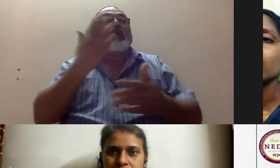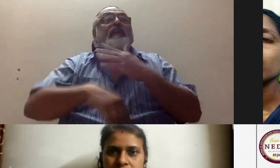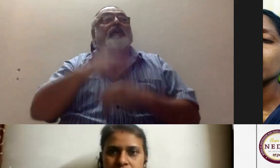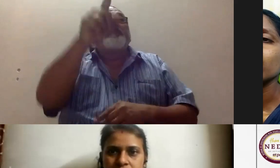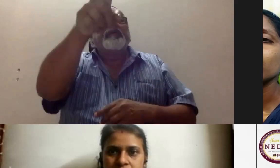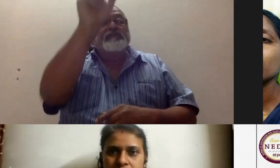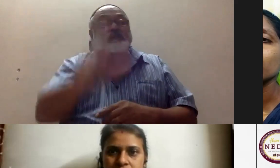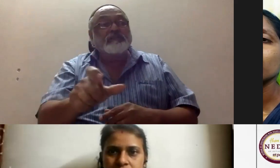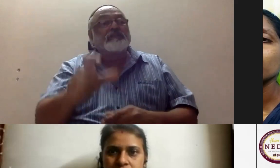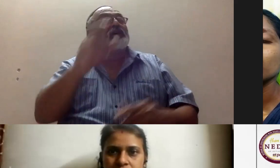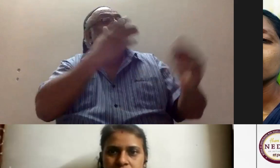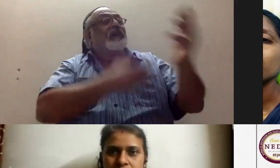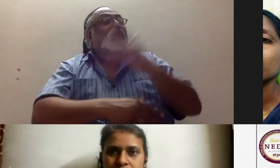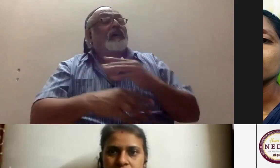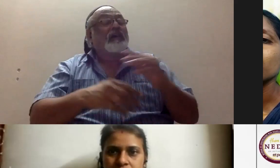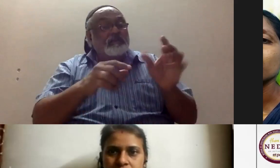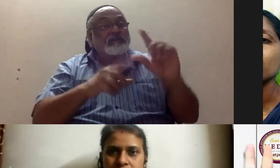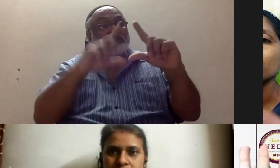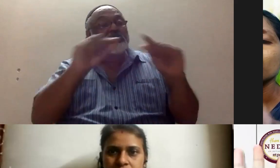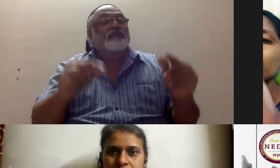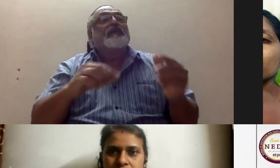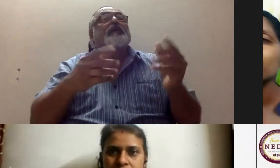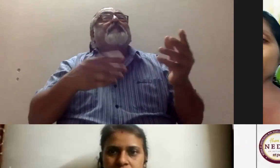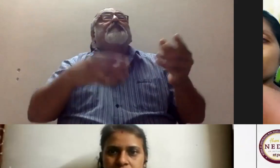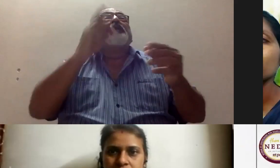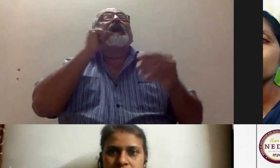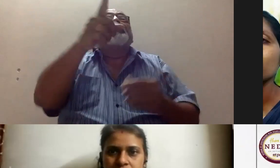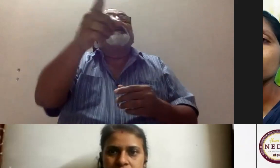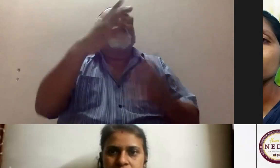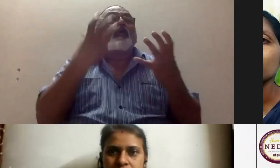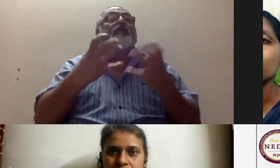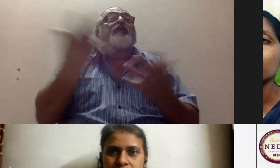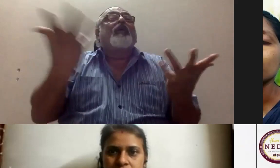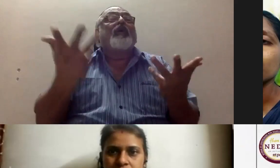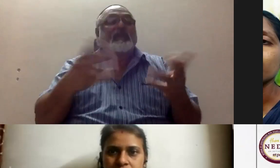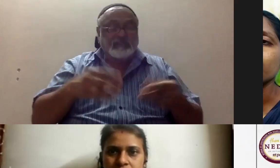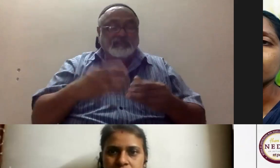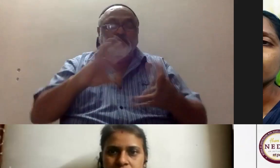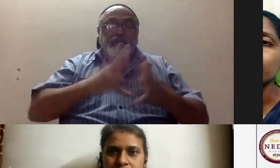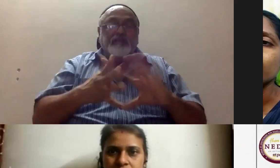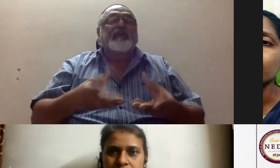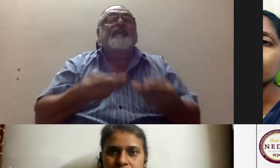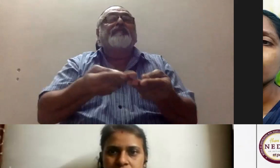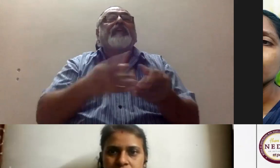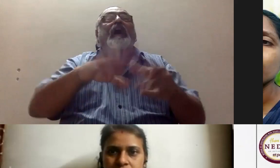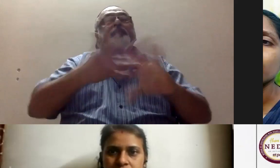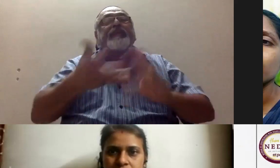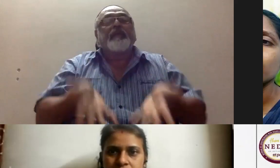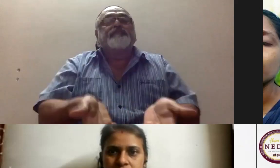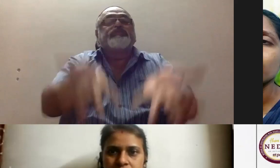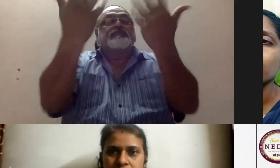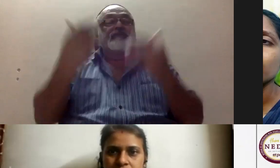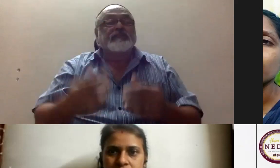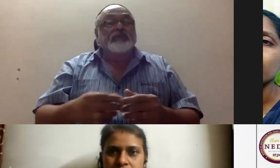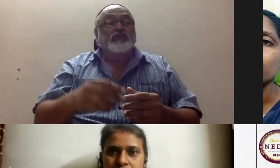के हिसाब से आप सामान बनाइए, अपने आप सामान बन के उड़ जाएगा। अगर वो सीड पेन बना रहा है,